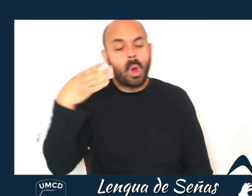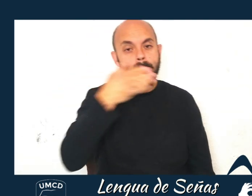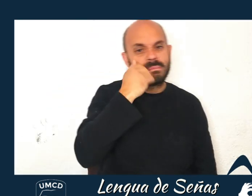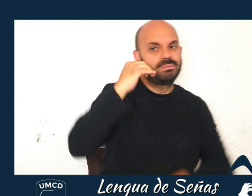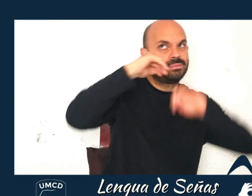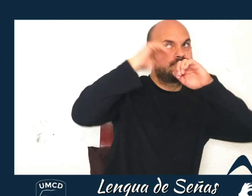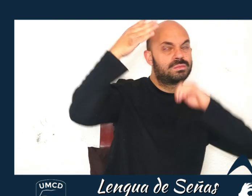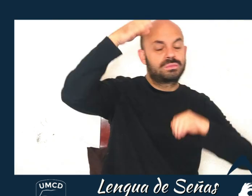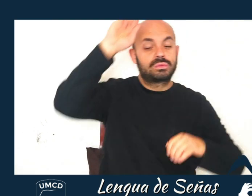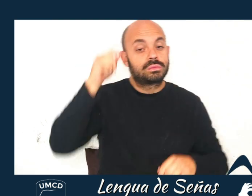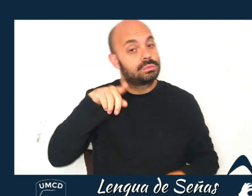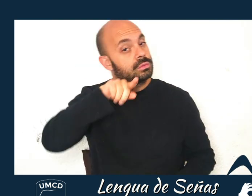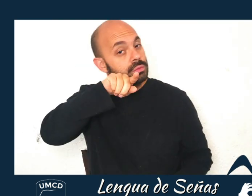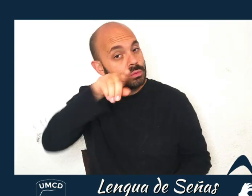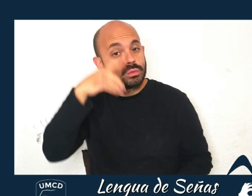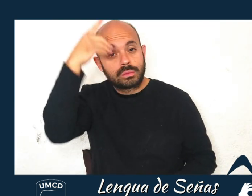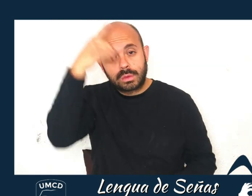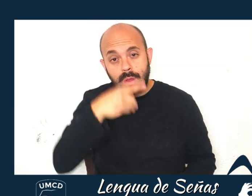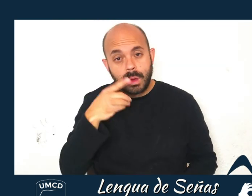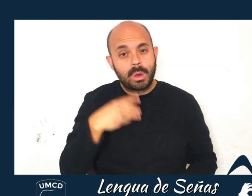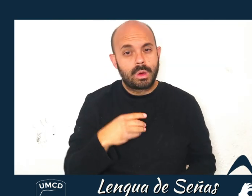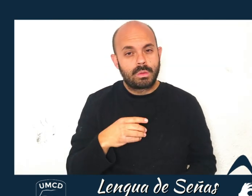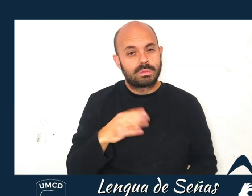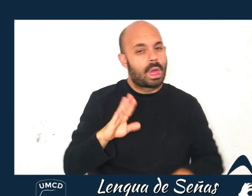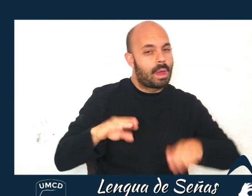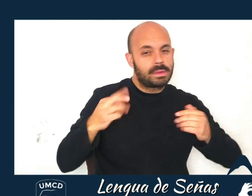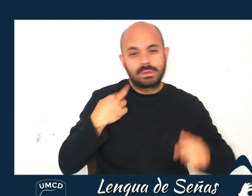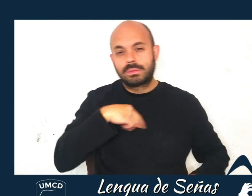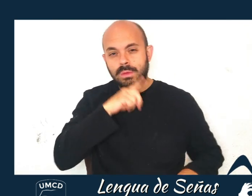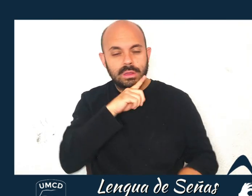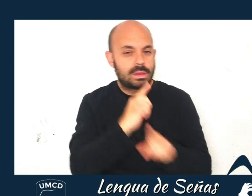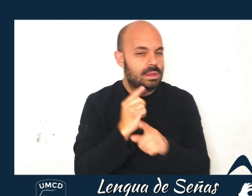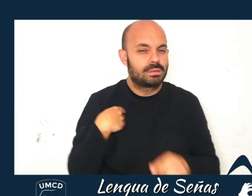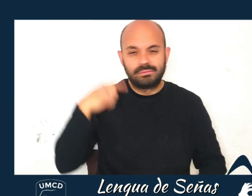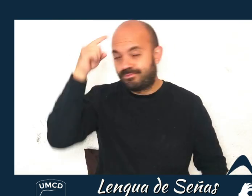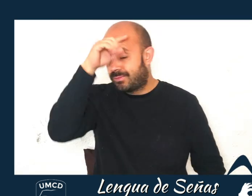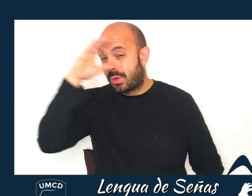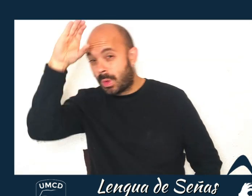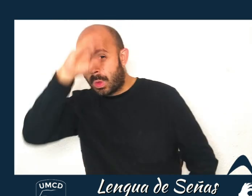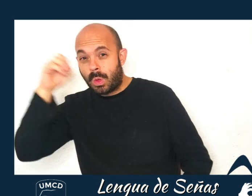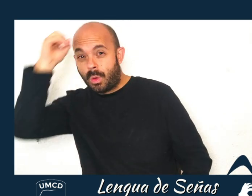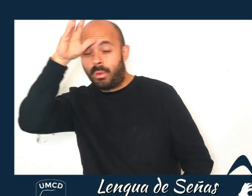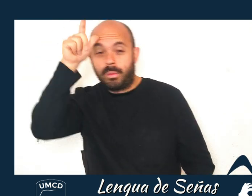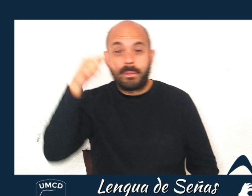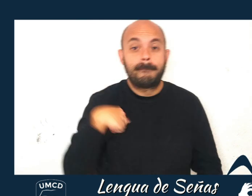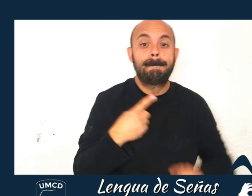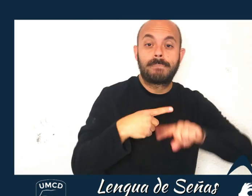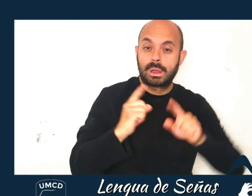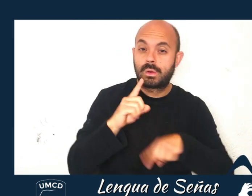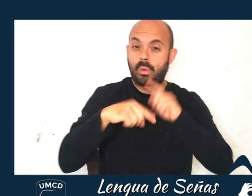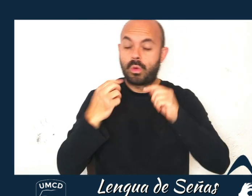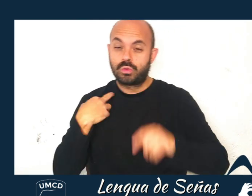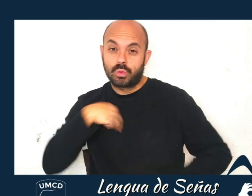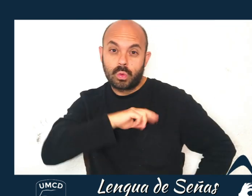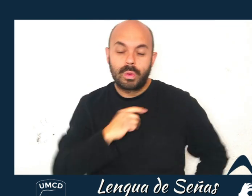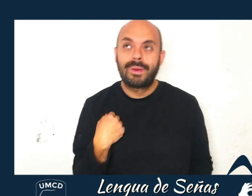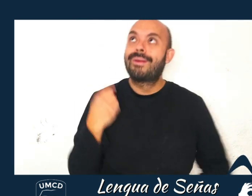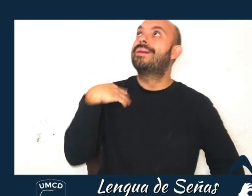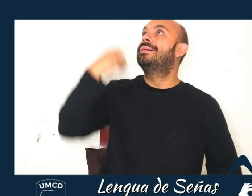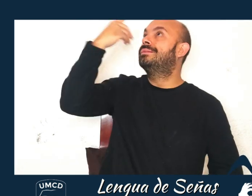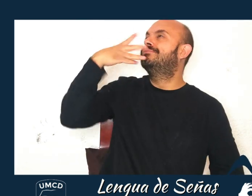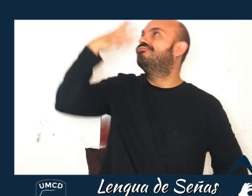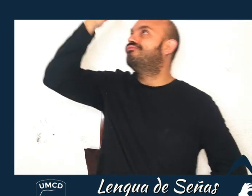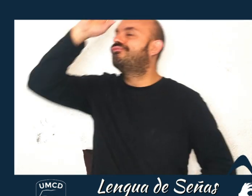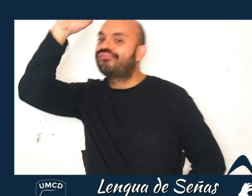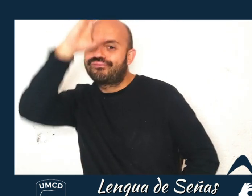de este gran tesoro y encontraremos en esa búsqueda las joyas de sabiduría que